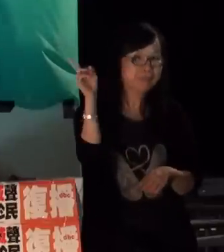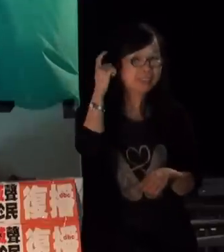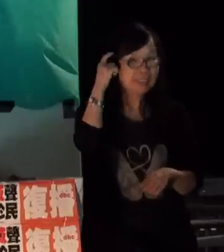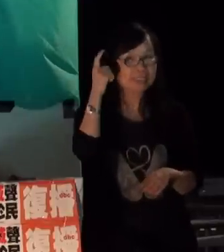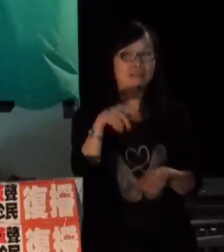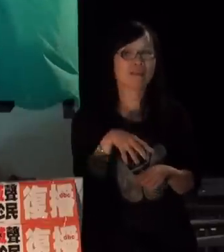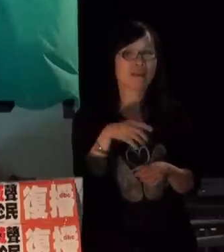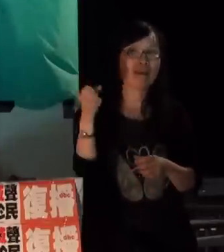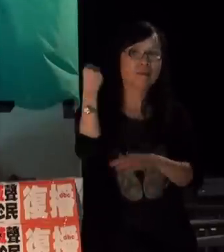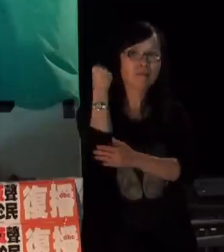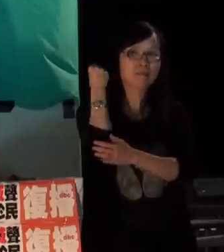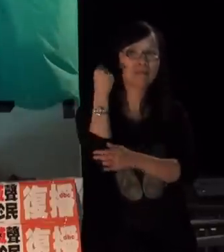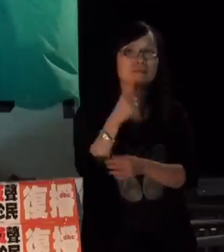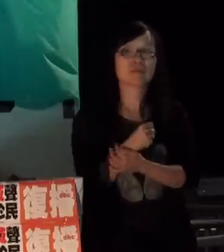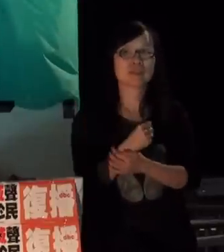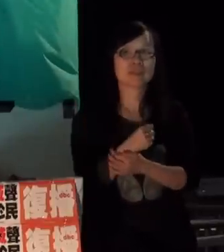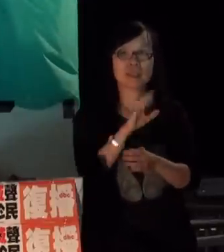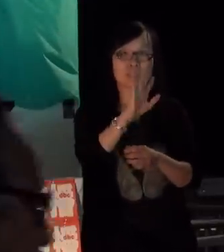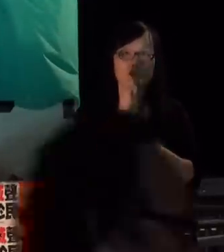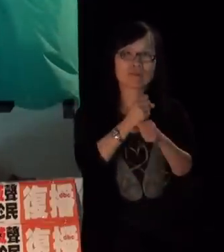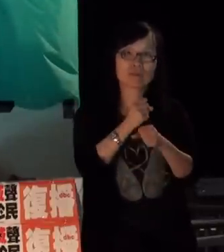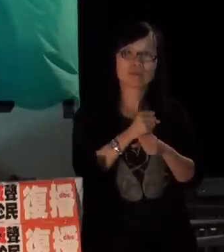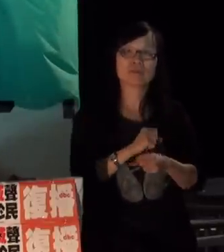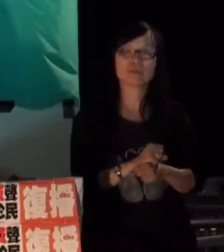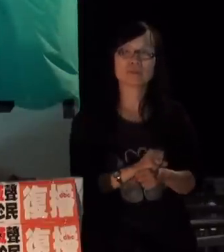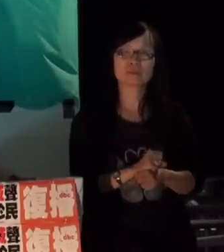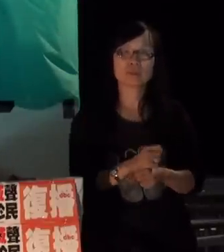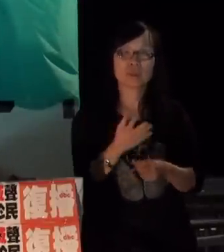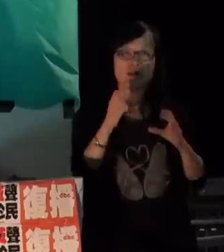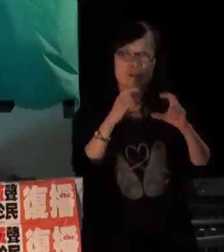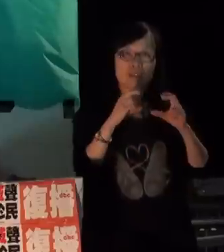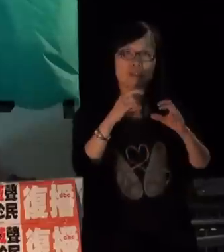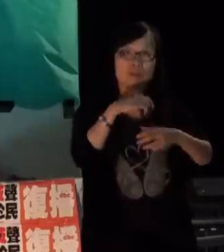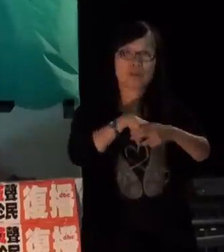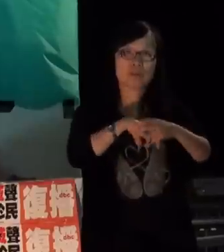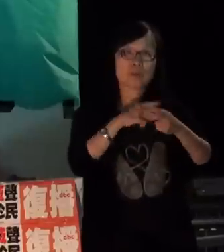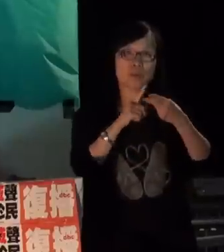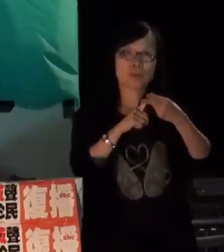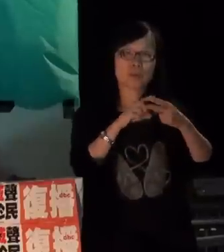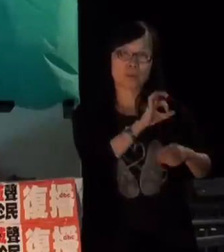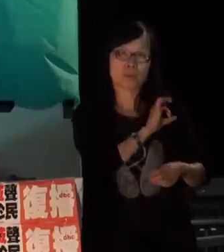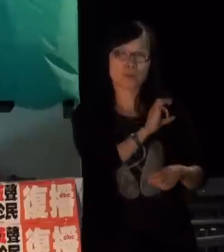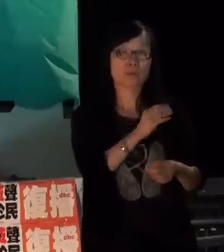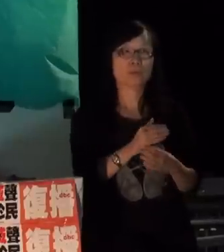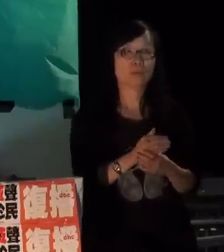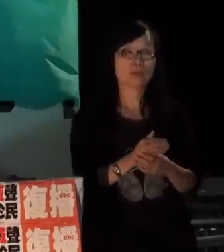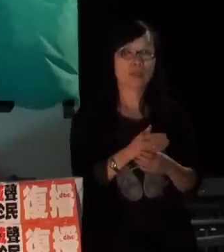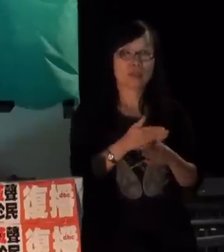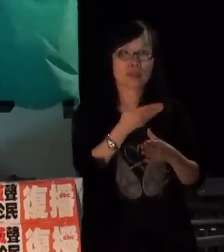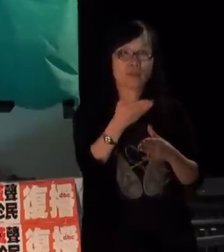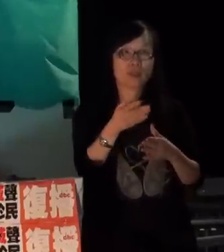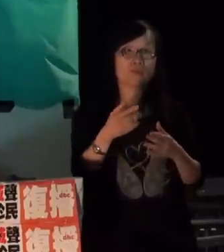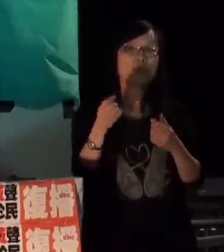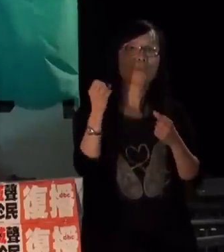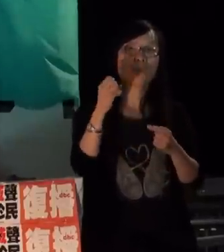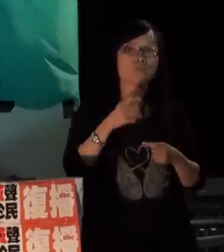現大罷工噶嘛？ 係啊，係啊， 就係、是、呢個地鐵車務部嘅工會，因為同資